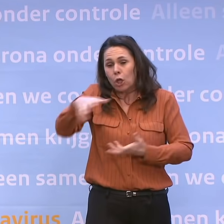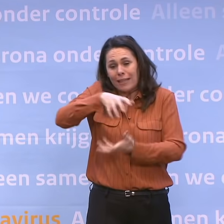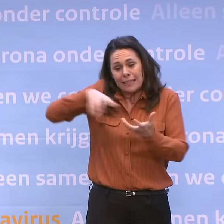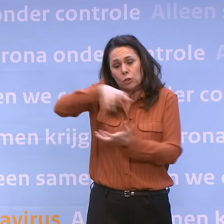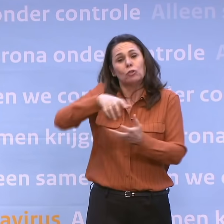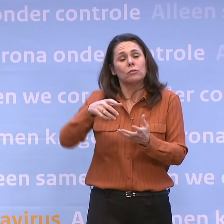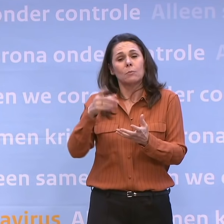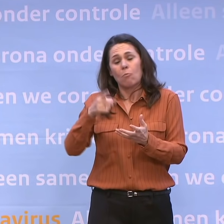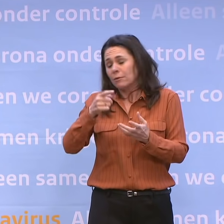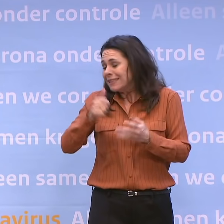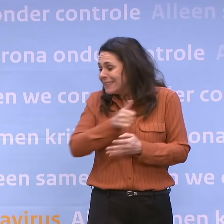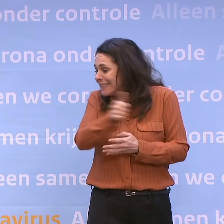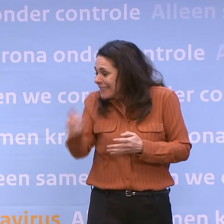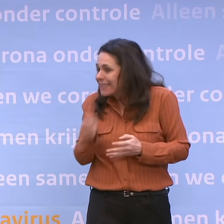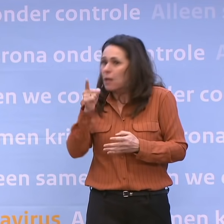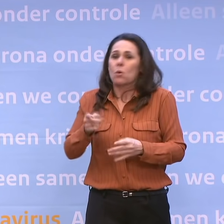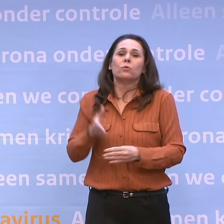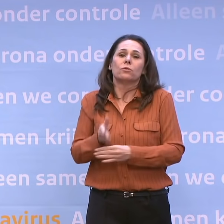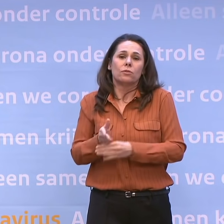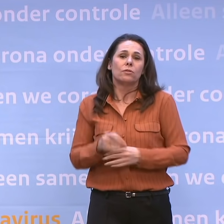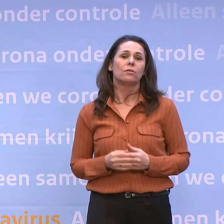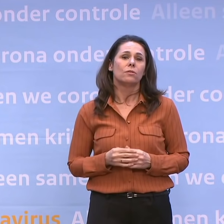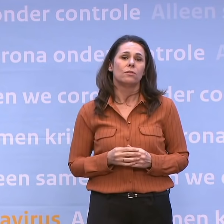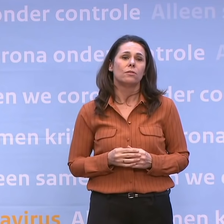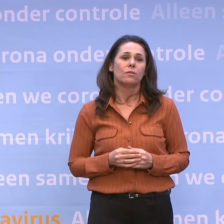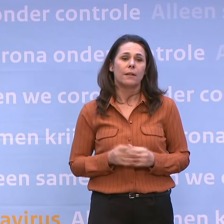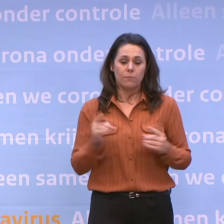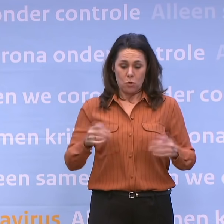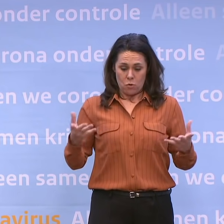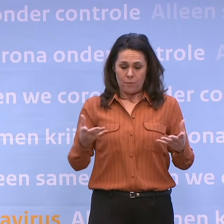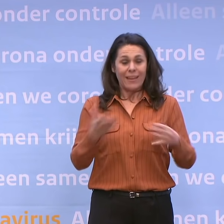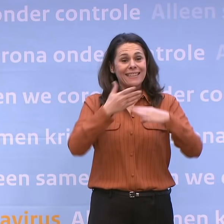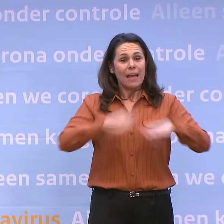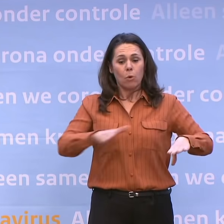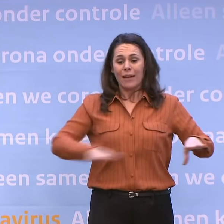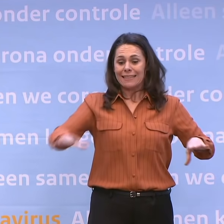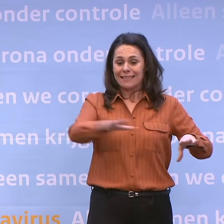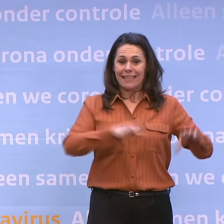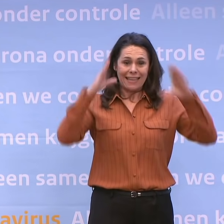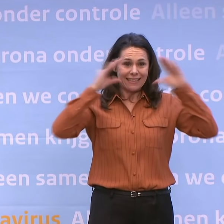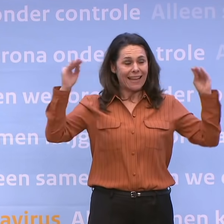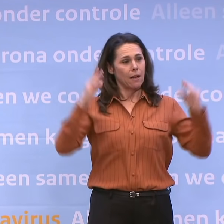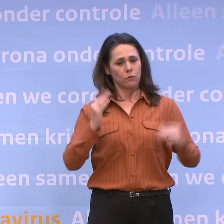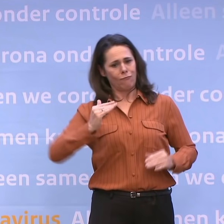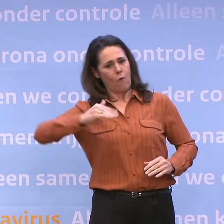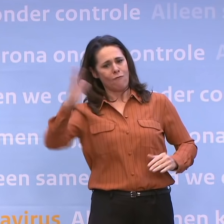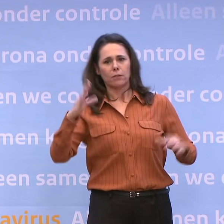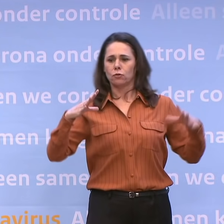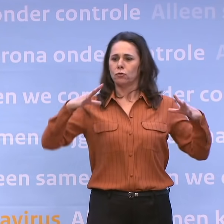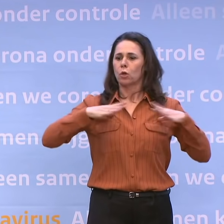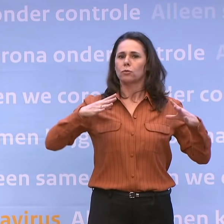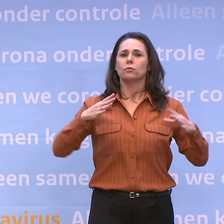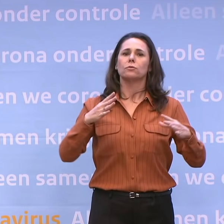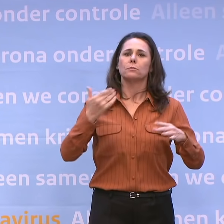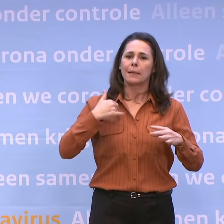waar wij met z'n allen doorheen gaan. En dit is in een volwassen democratie als Nederland, met volwassen, trotse mensen, kun je dat